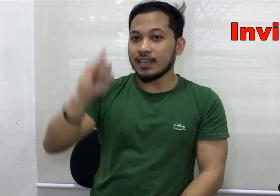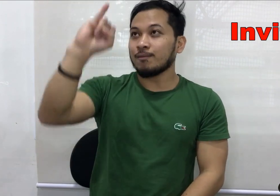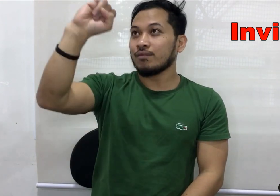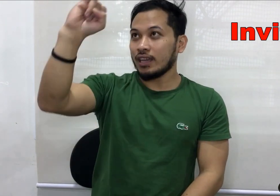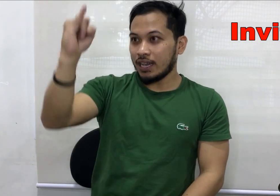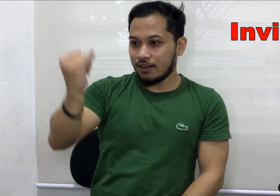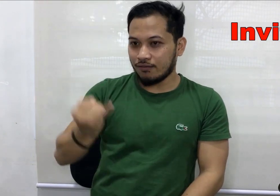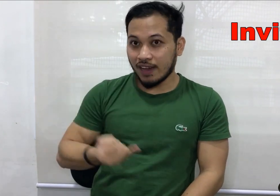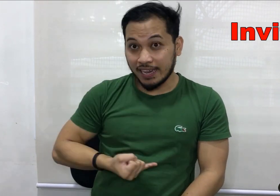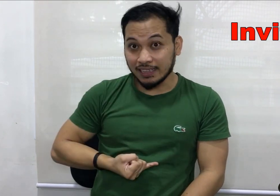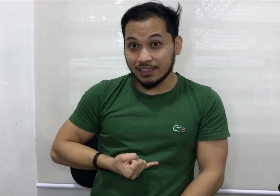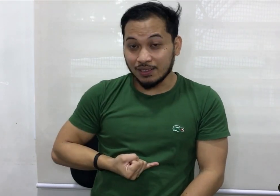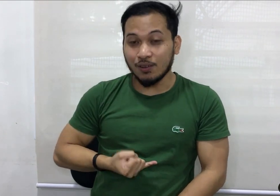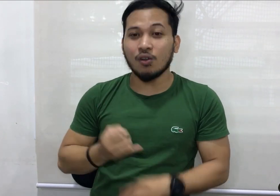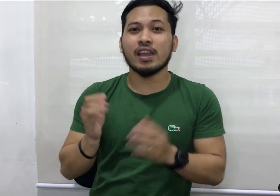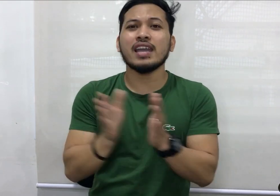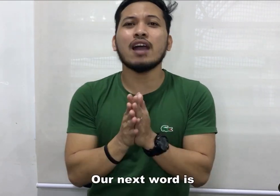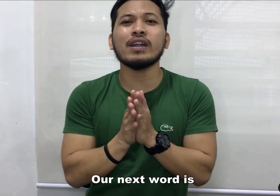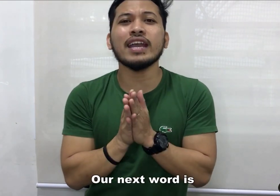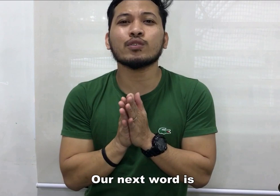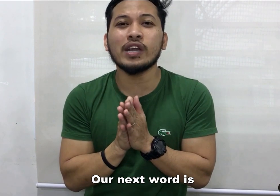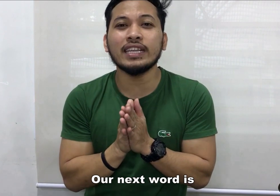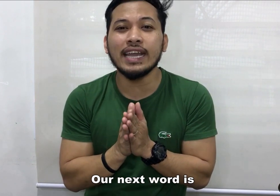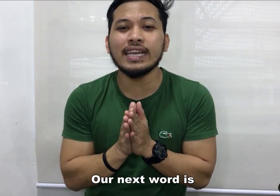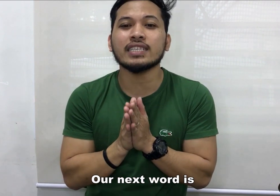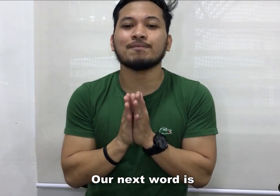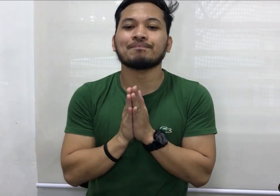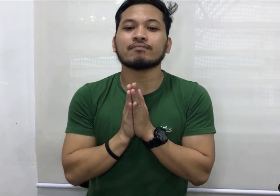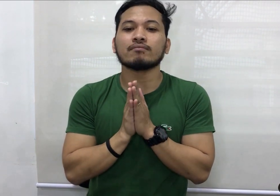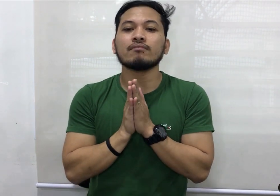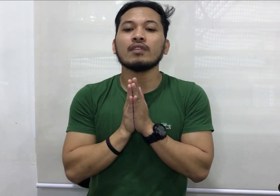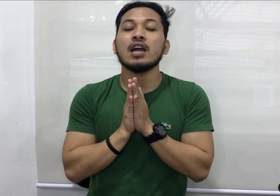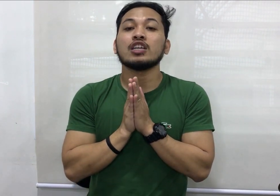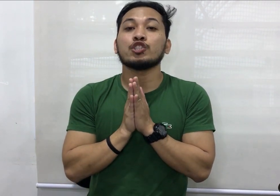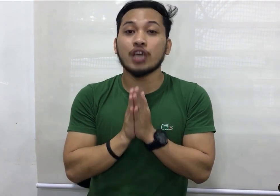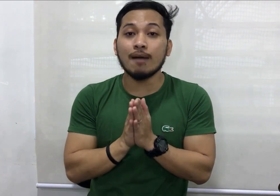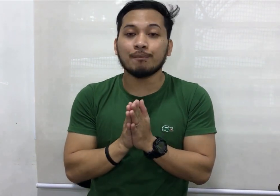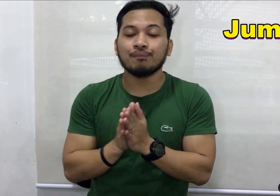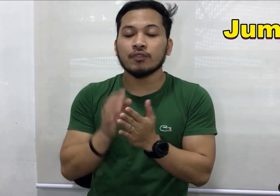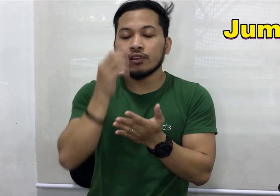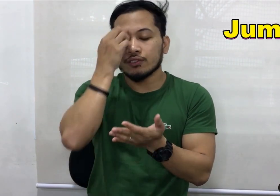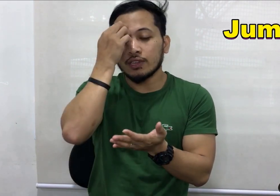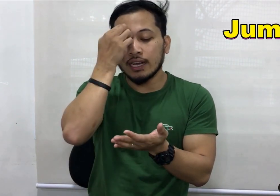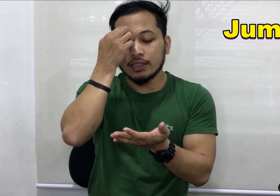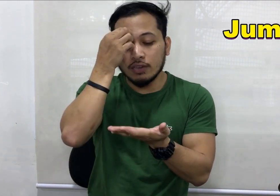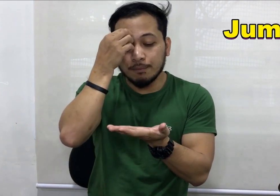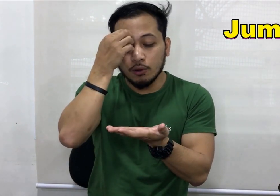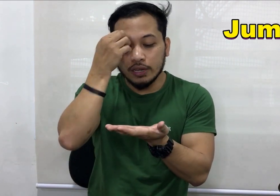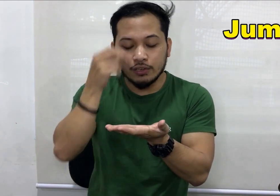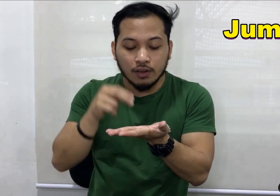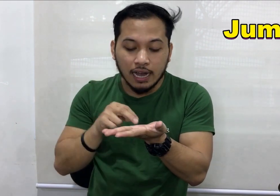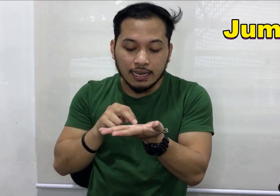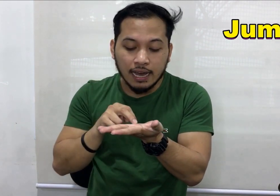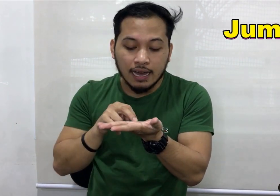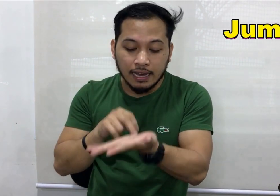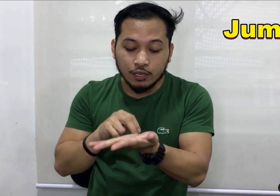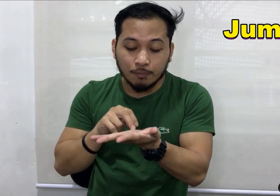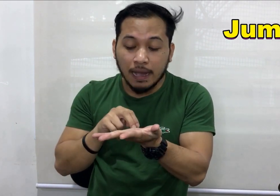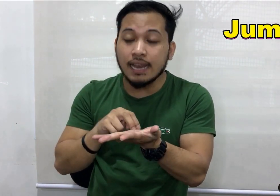Ayan. Invite. Okay? Our next word is jump. So, nakaganto lang po ang inyong, inyong